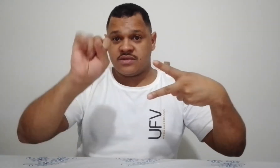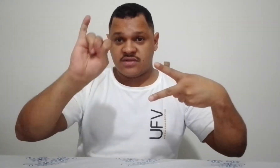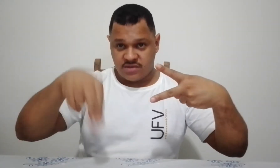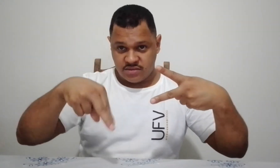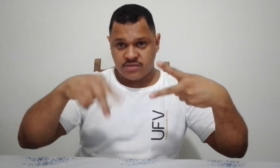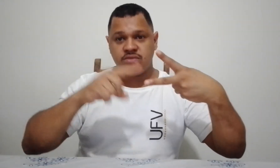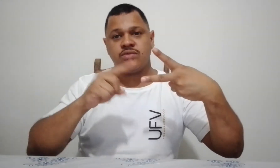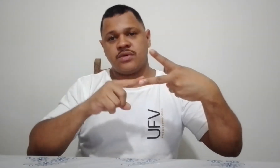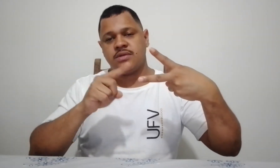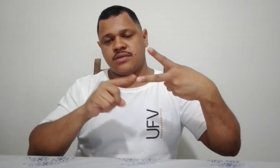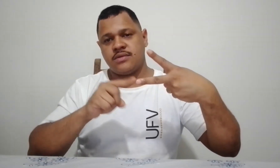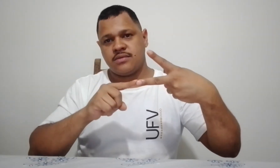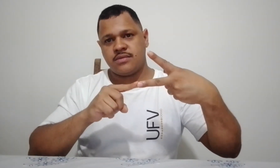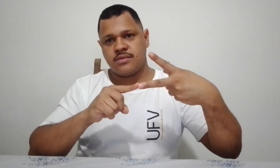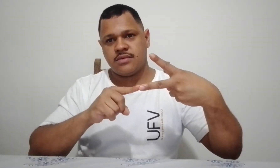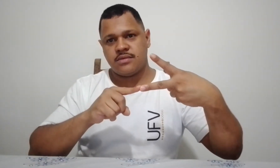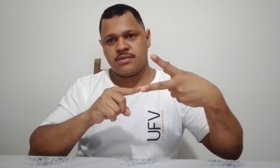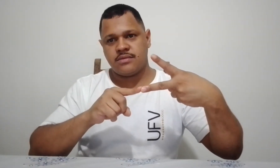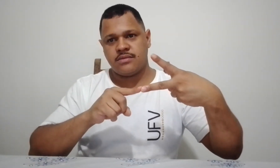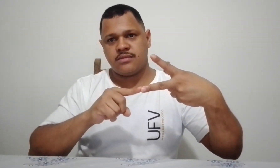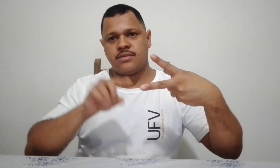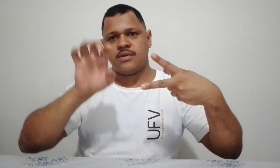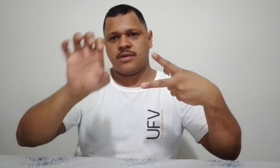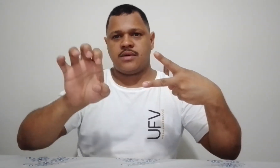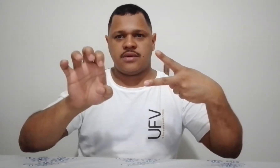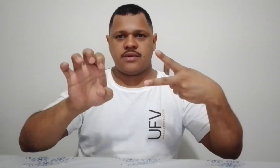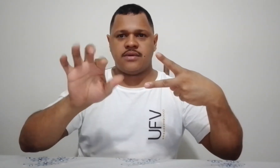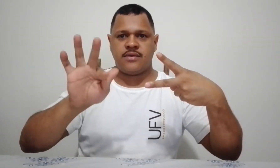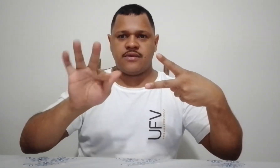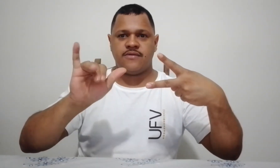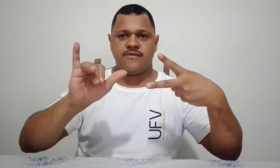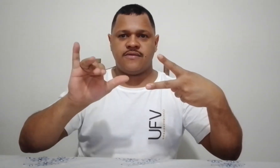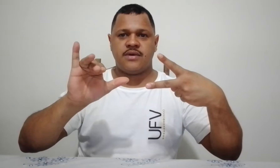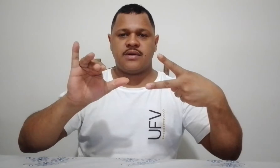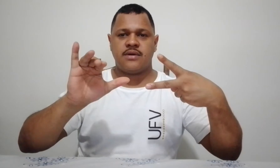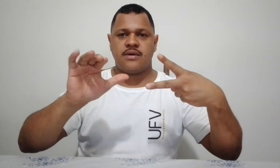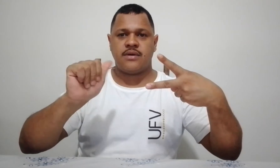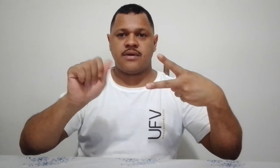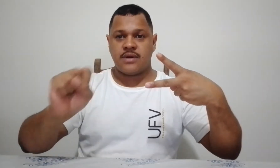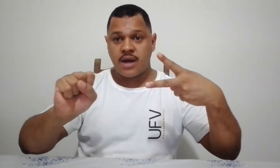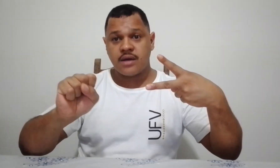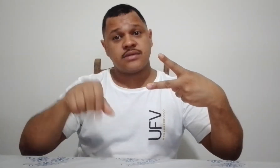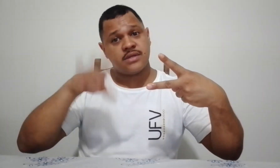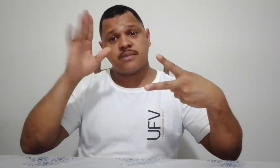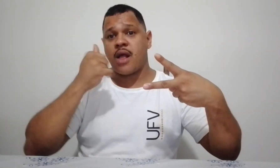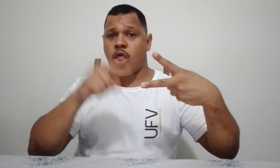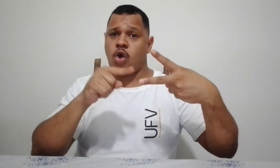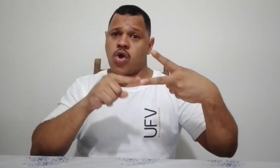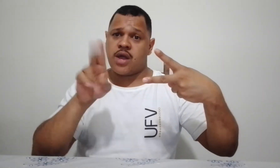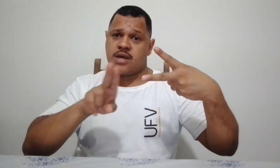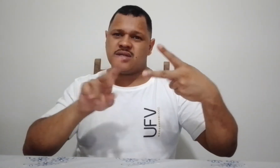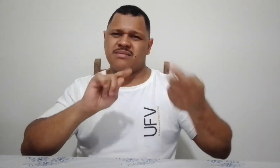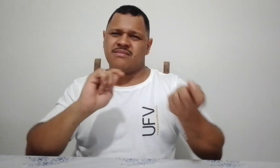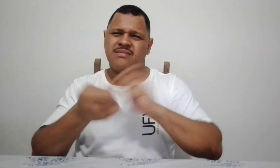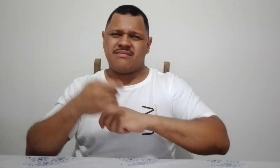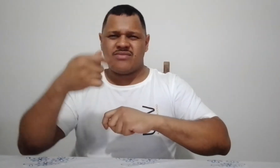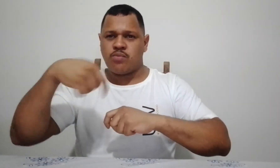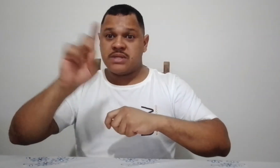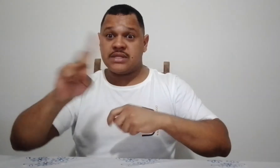matemático. É melhor a gente utilizar o valor eficaz, porque depois a gente não precisa converter, então fica tudo mais fácil. Esse